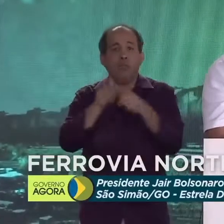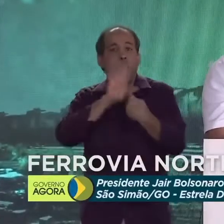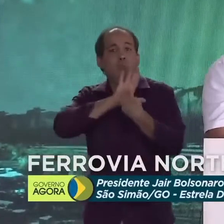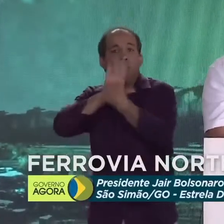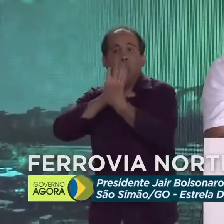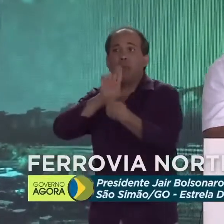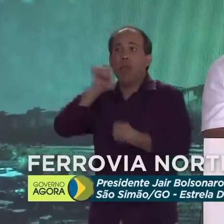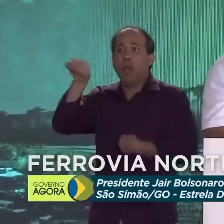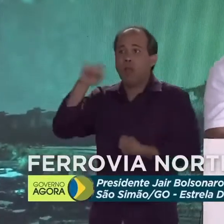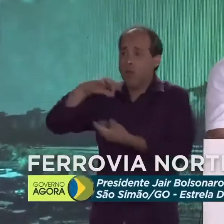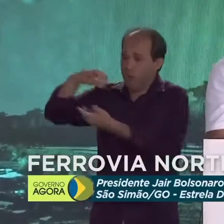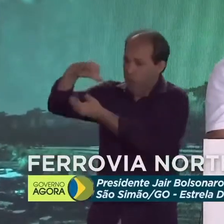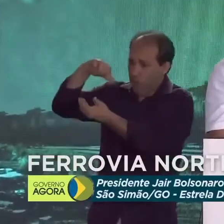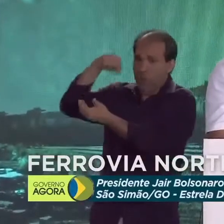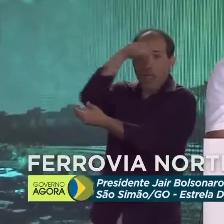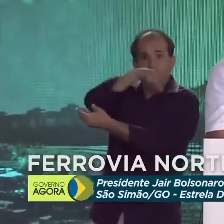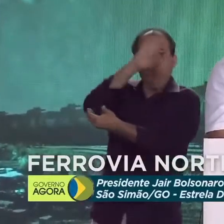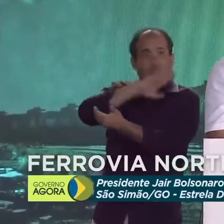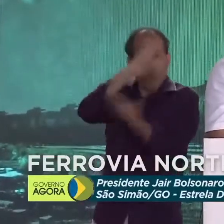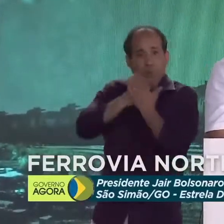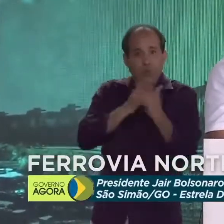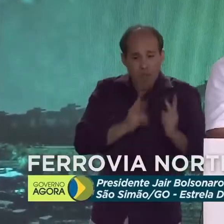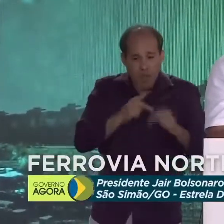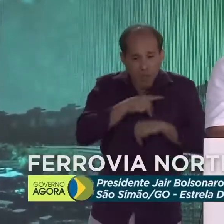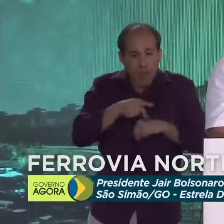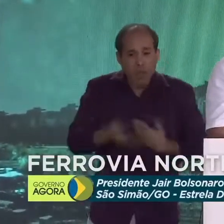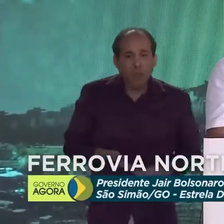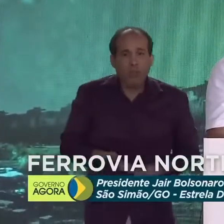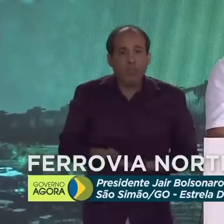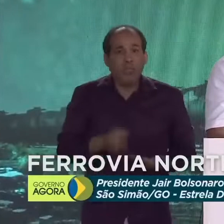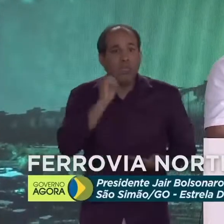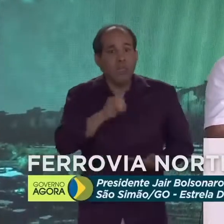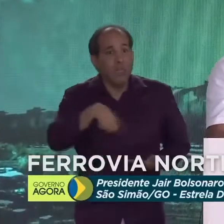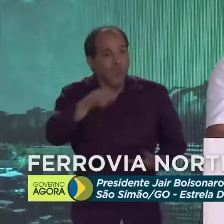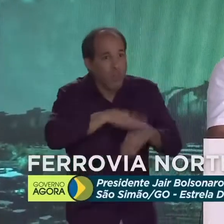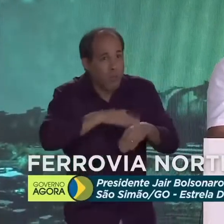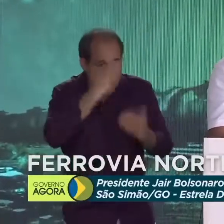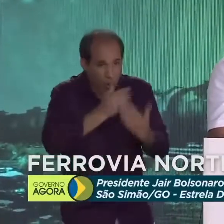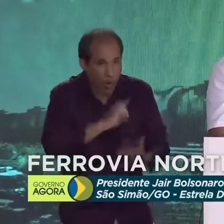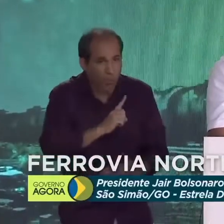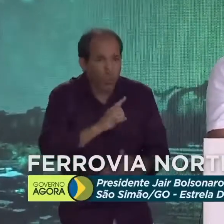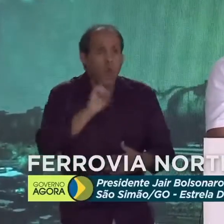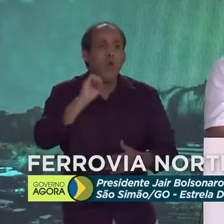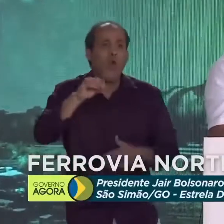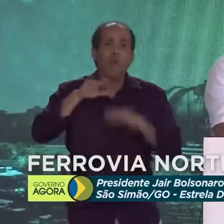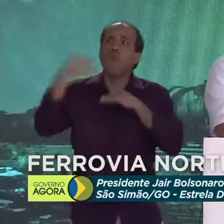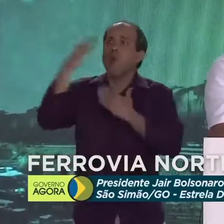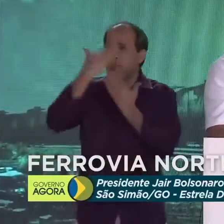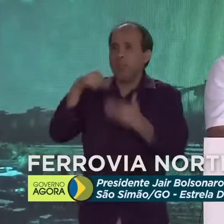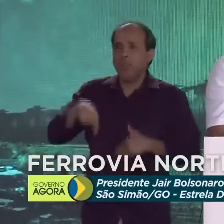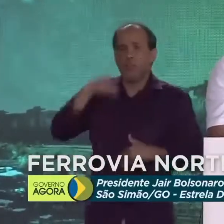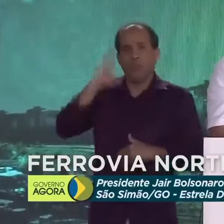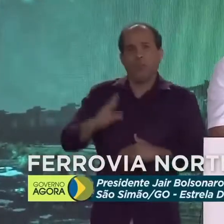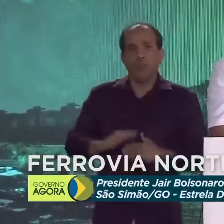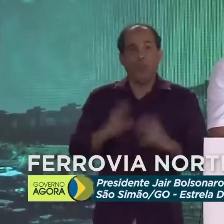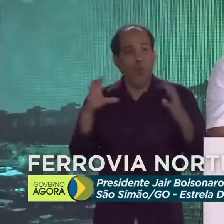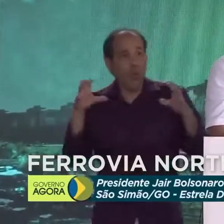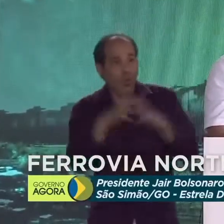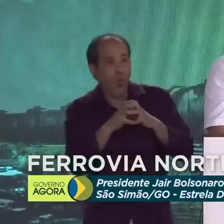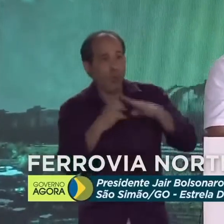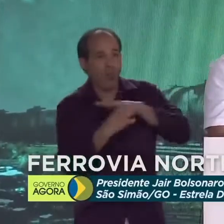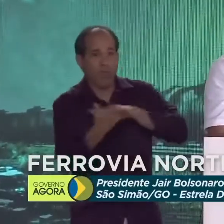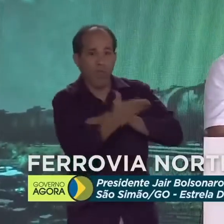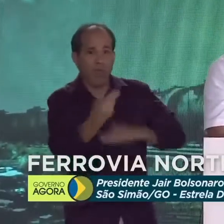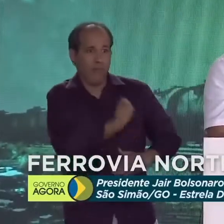mundo que acreditamos no nosso país. Se nós não acreditarmos, quem vai acreditar? E esses empresários que estão aqui